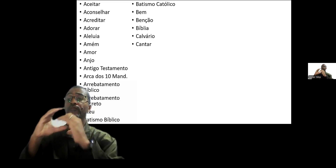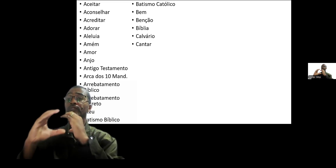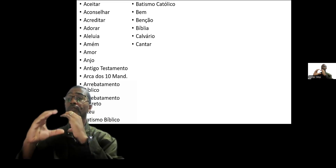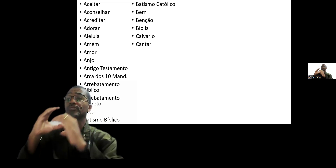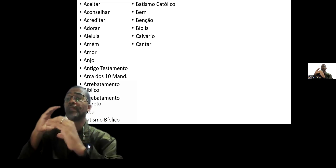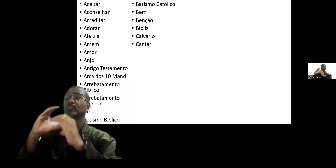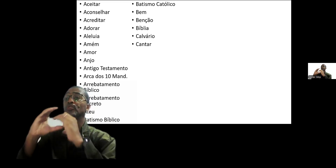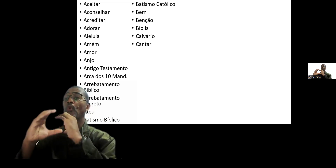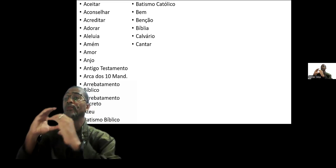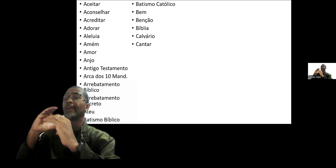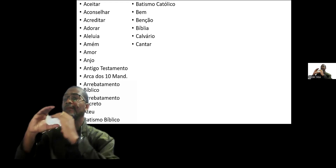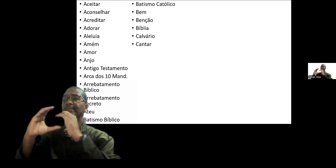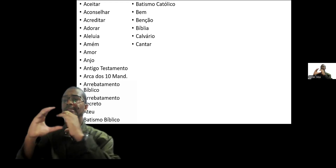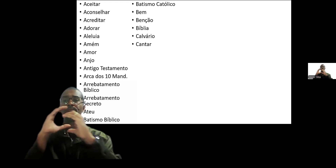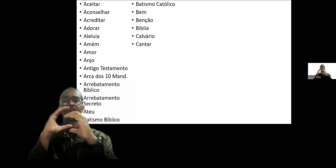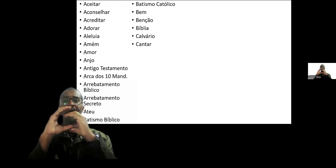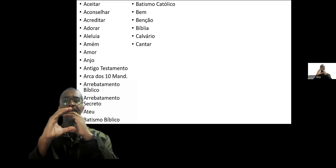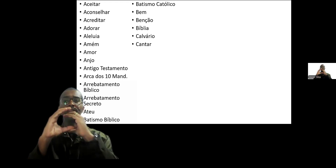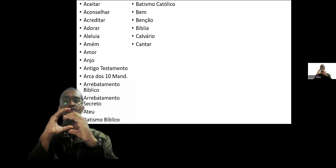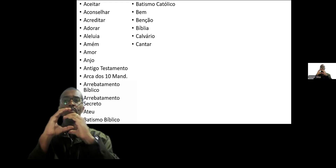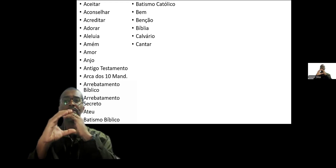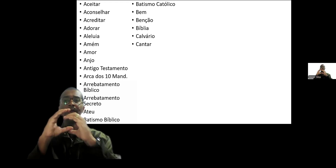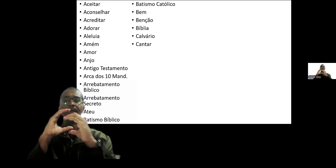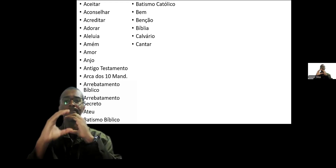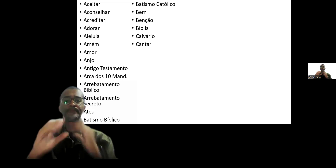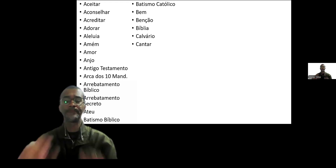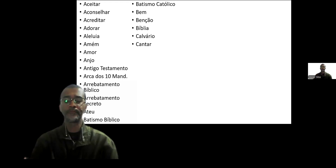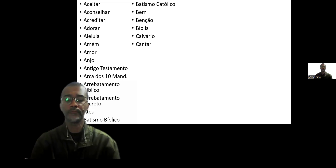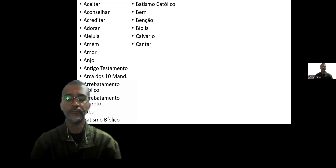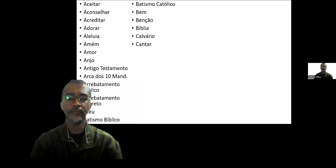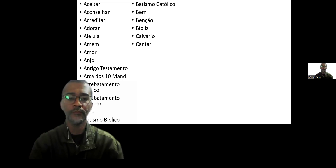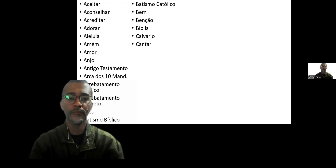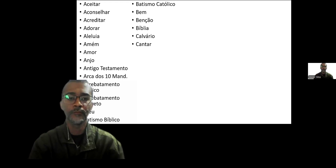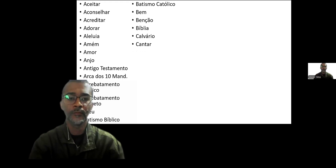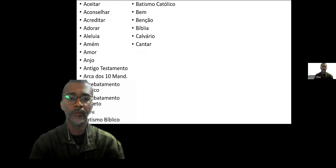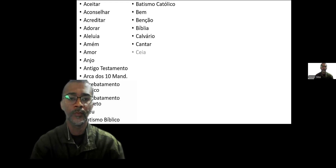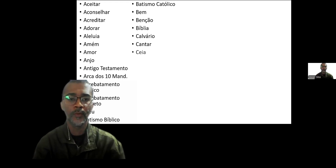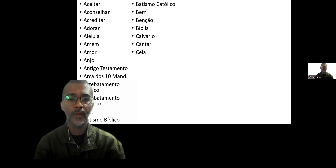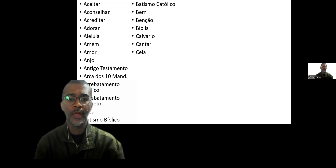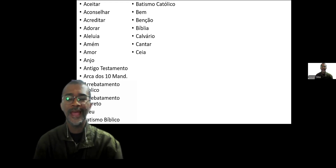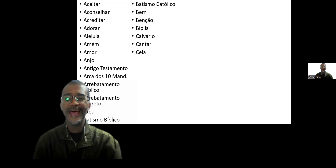se confunda com o sinal de comunicação, tá? De comunicar.